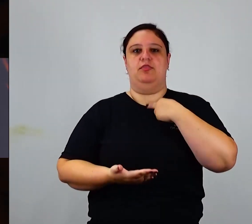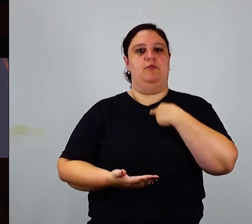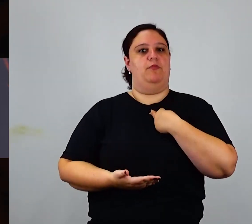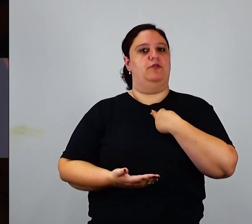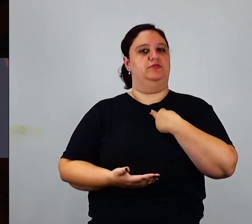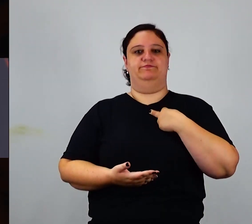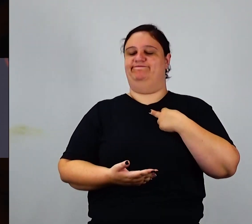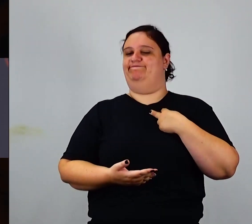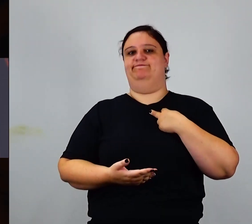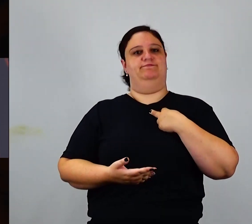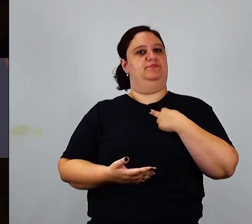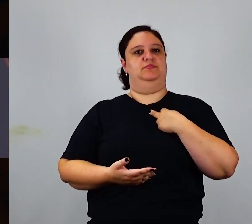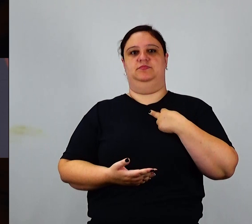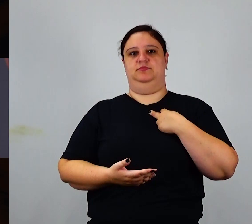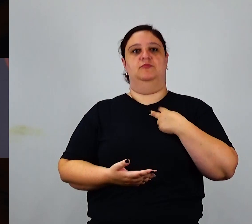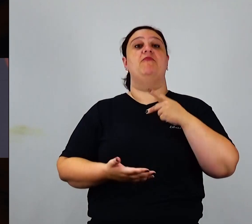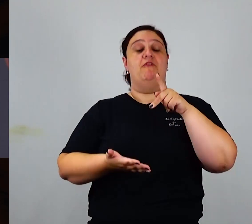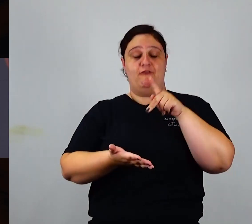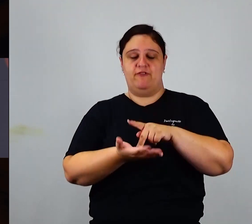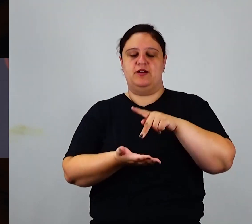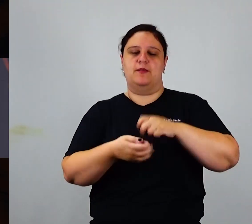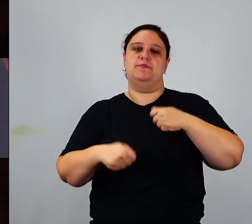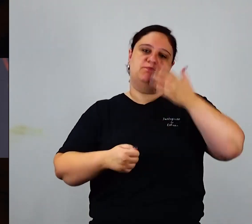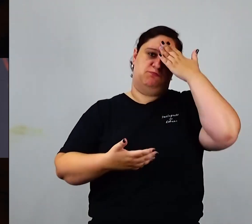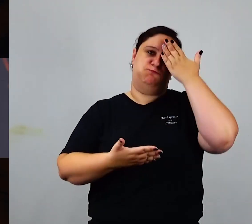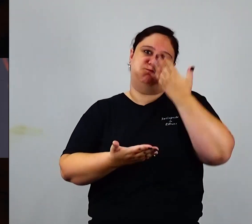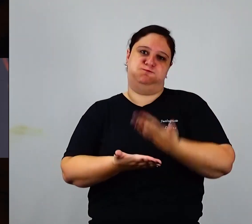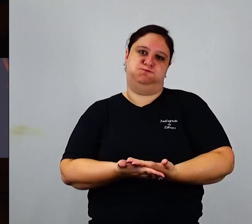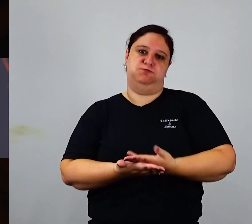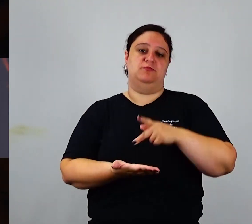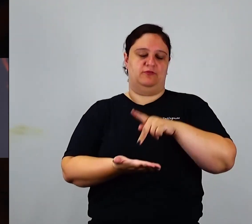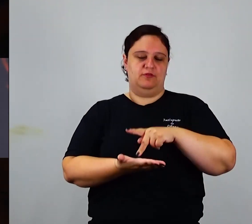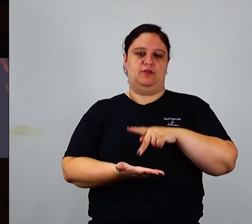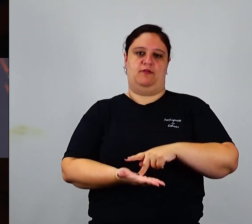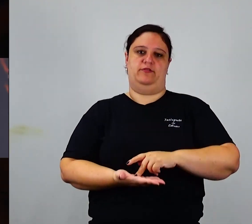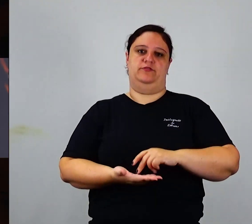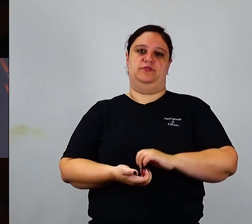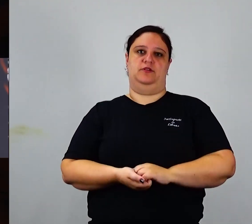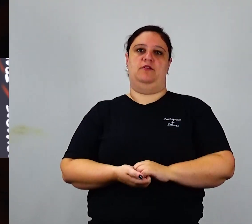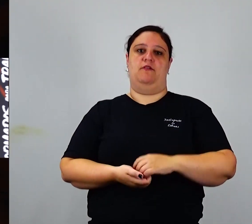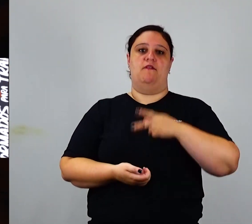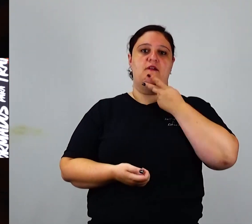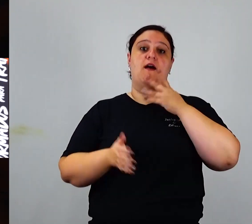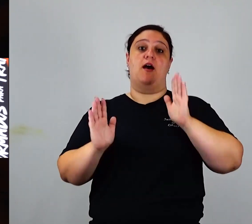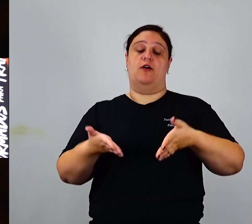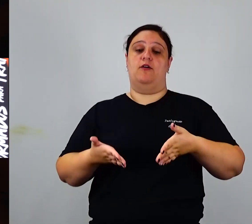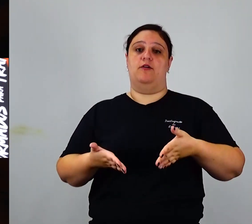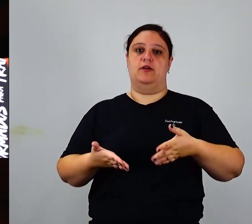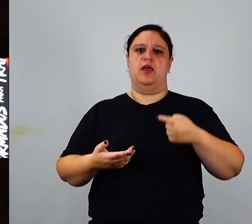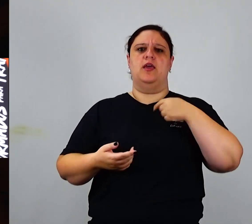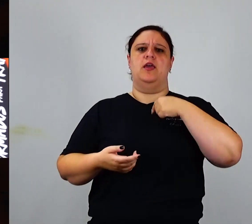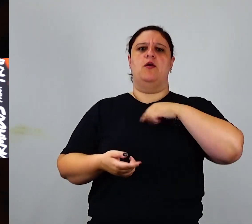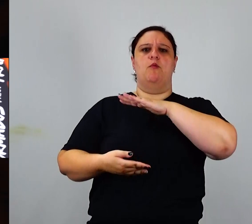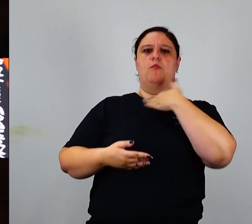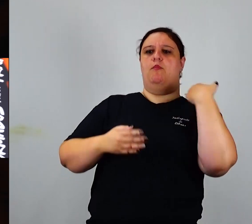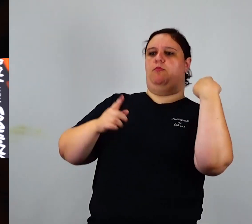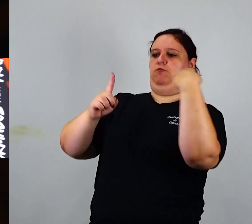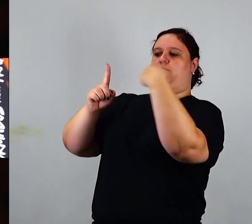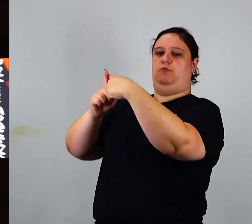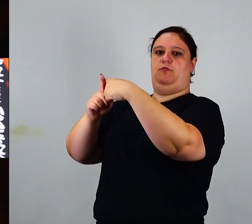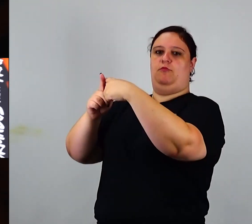não é verdade. Creia nisso. Diga agora, eu morri com